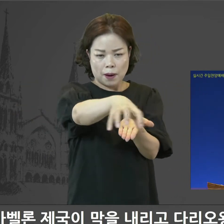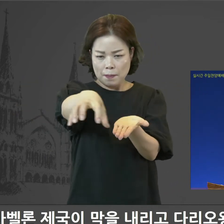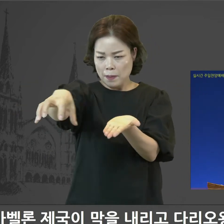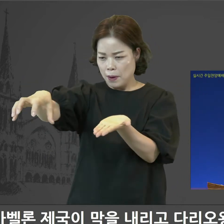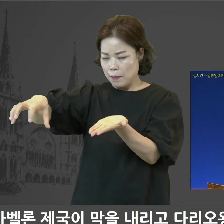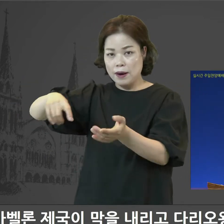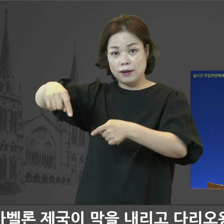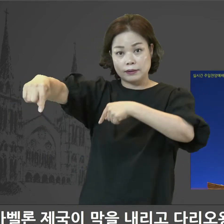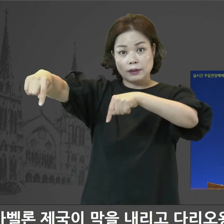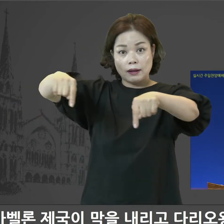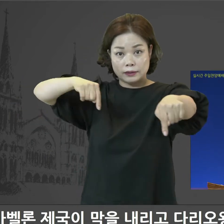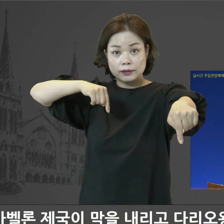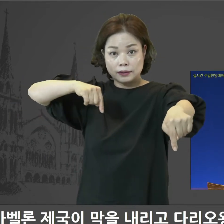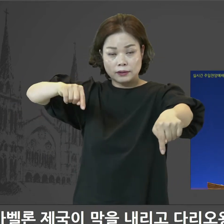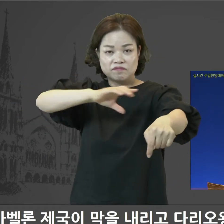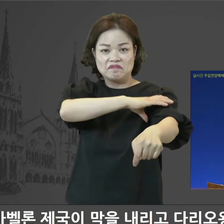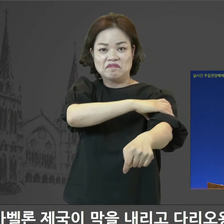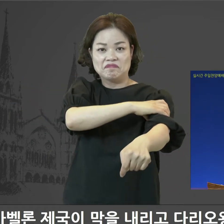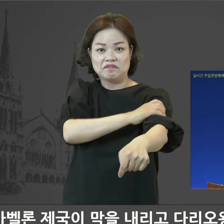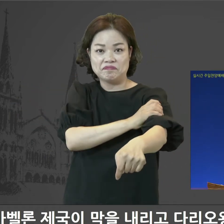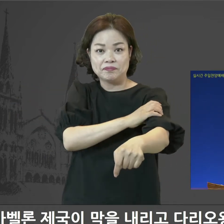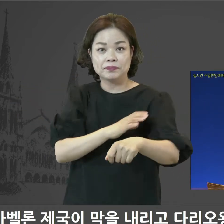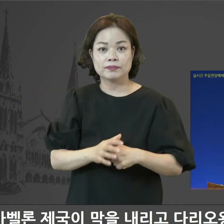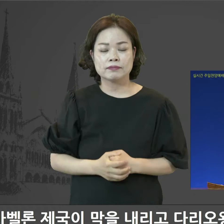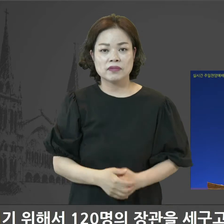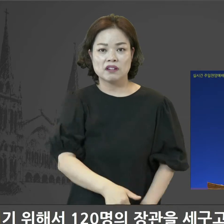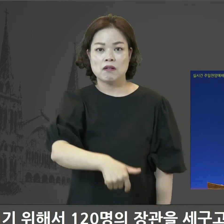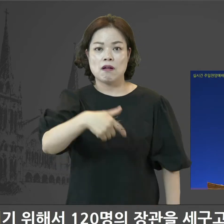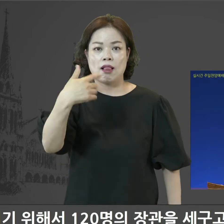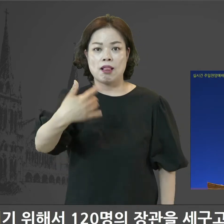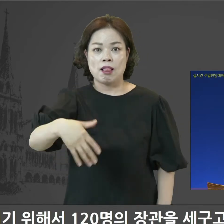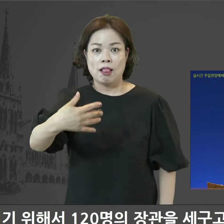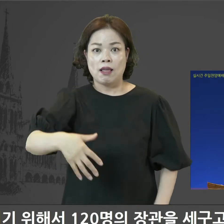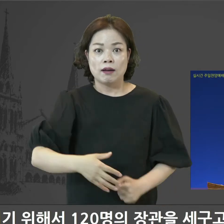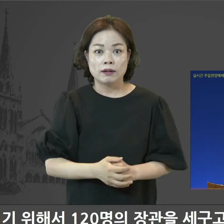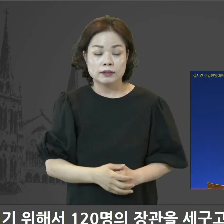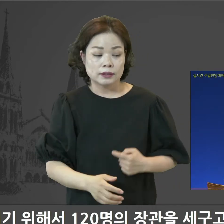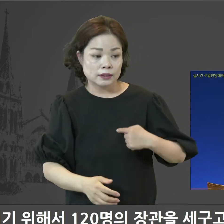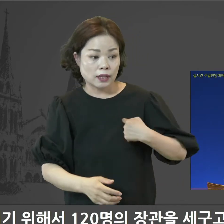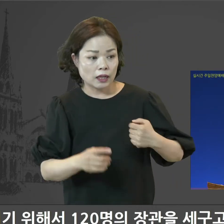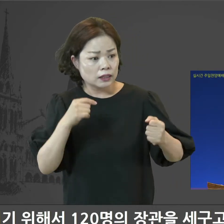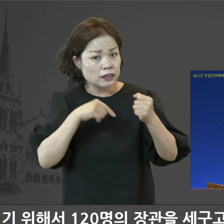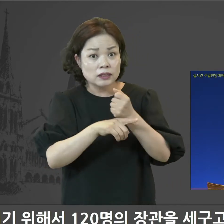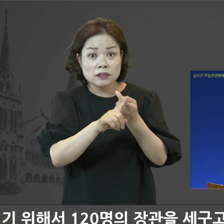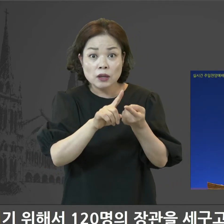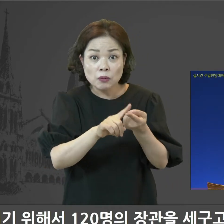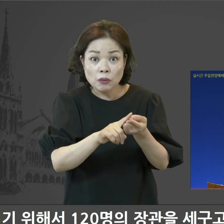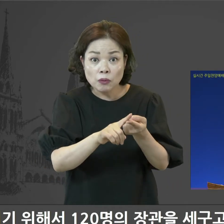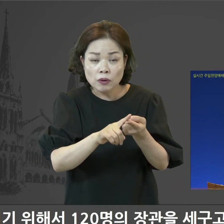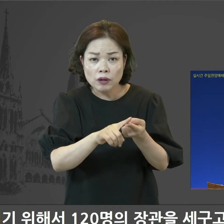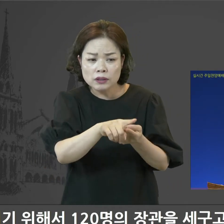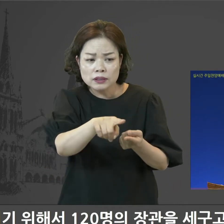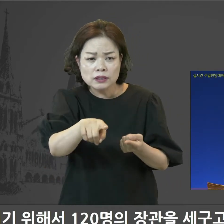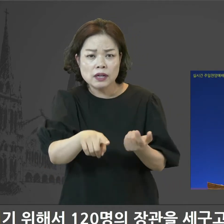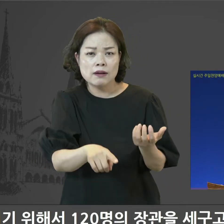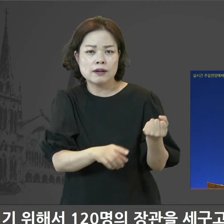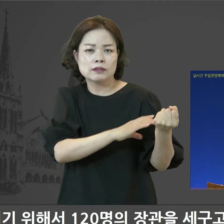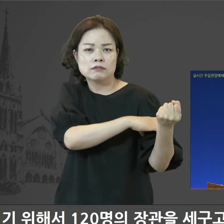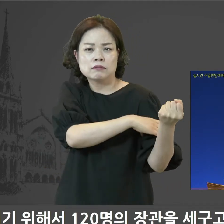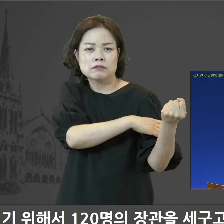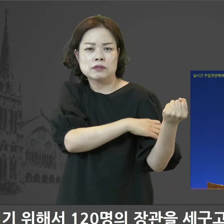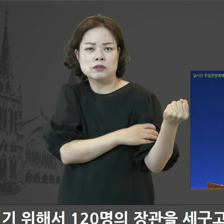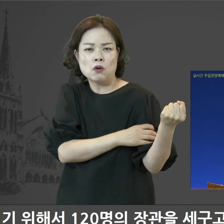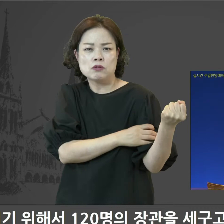그런 권력의 구조를 보여줍니다. 정말 어마어마하죠. 그것도 자기의 뜻대로 했으니까 그가 가진